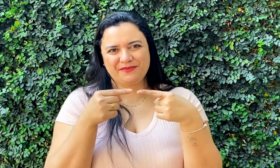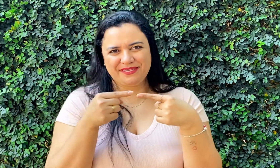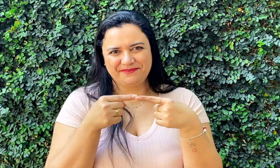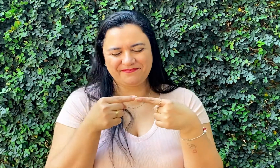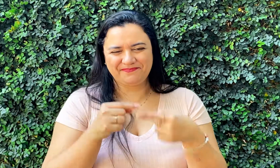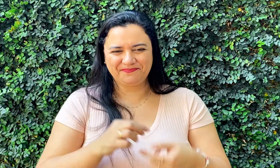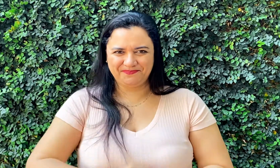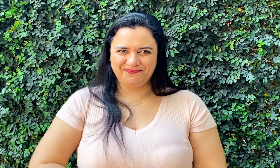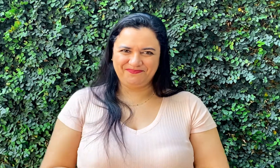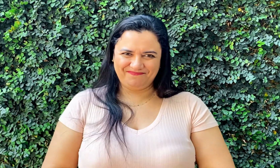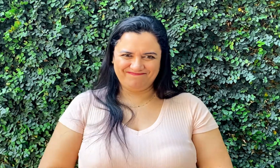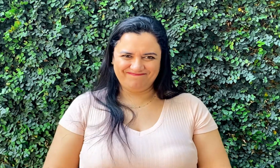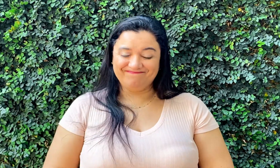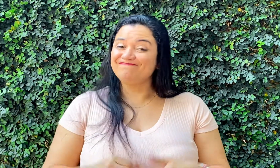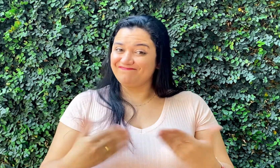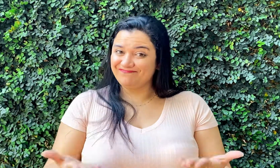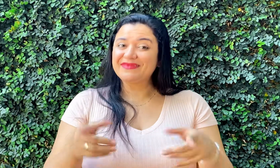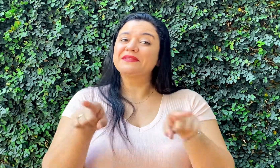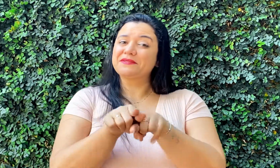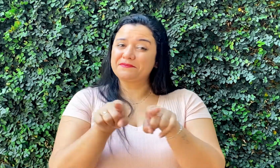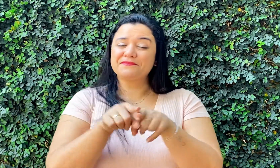não português sinalizado.